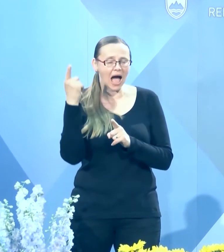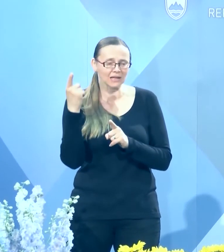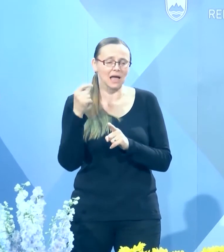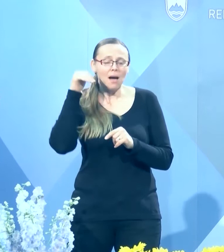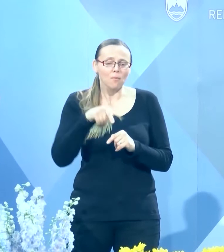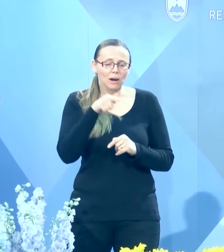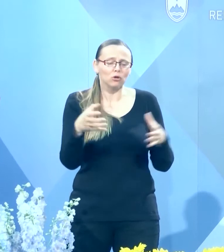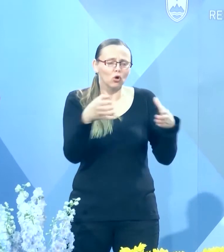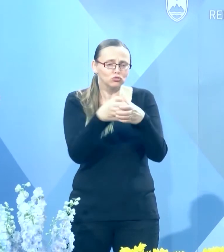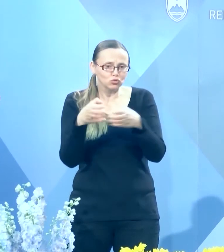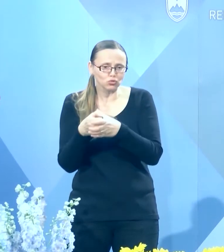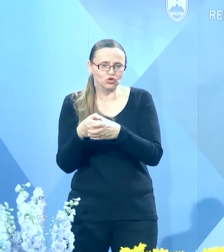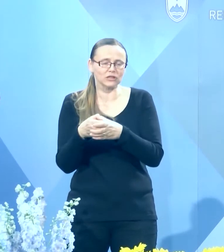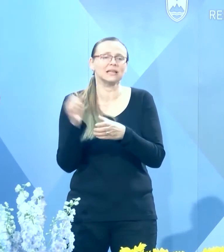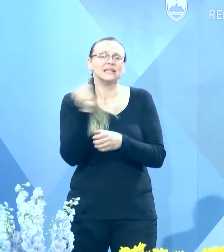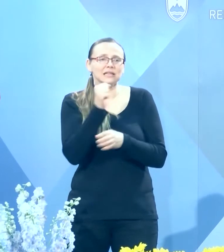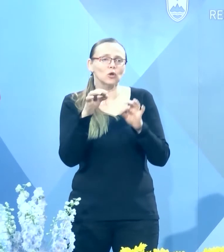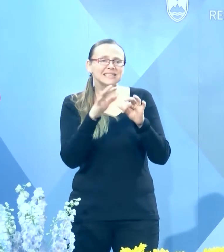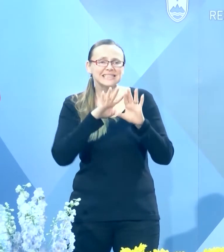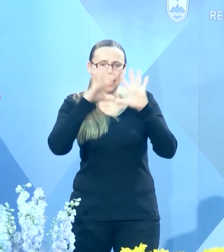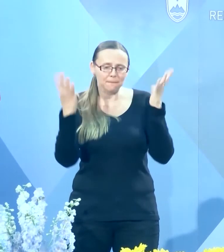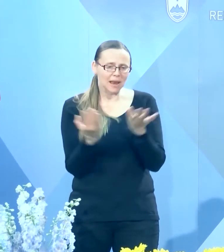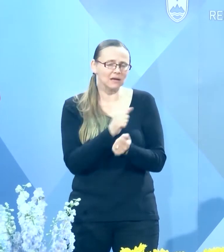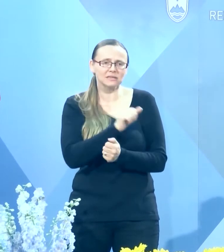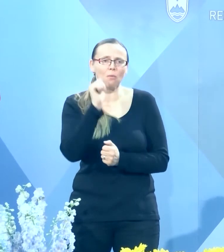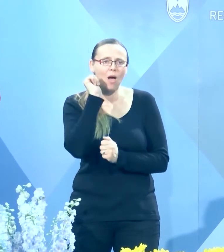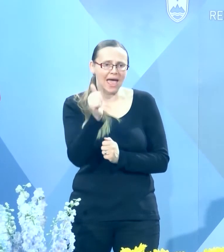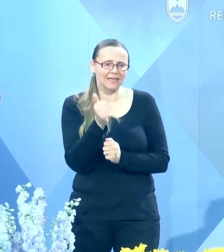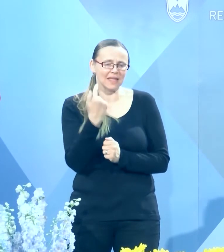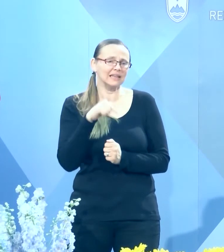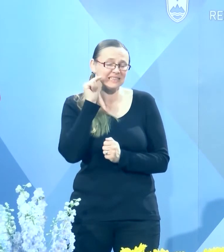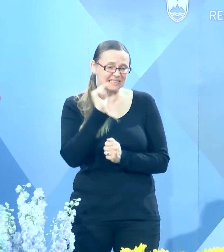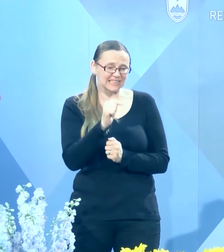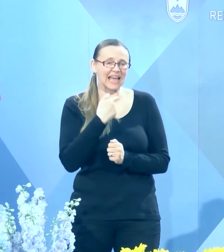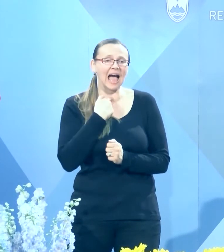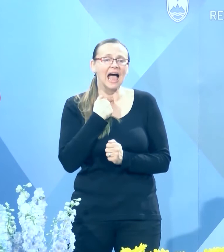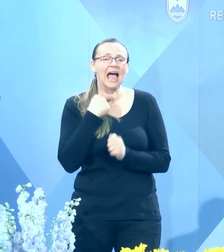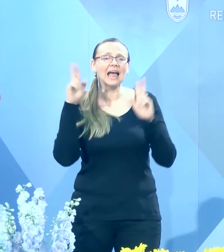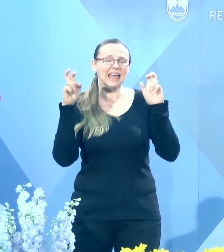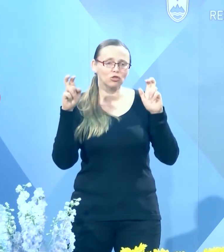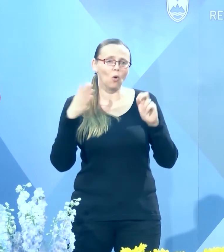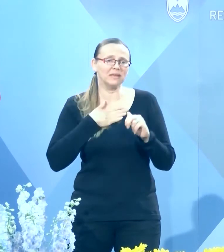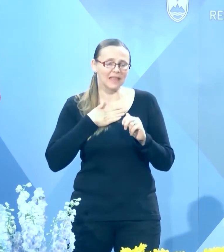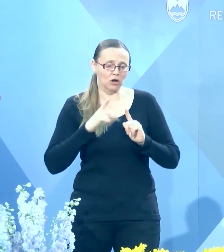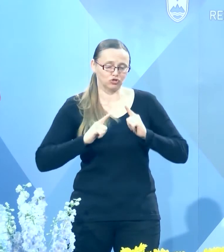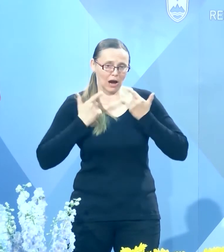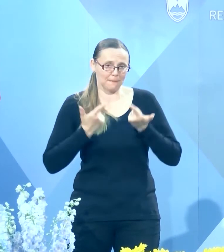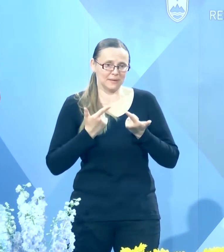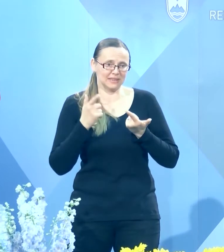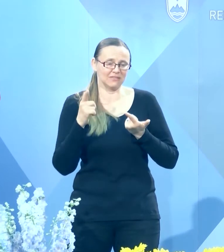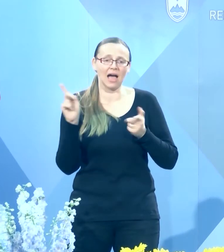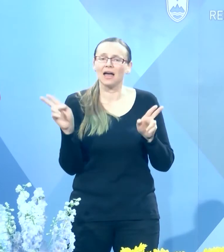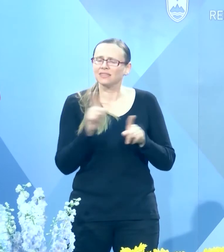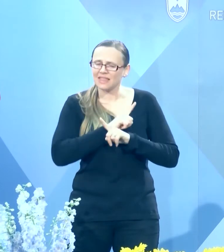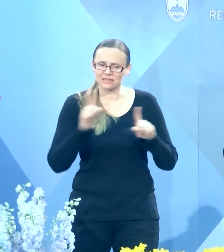združiti, kajti zemlja je samo ena in iz nje genomi našega bitja in stvarstva ne smejo